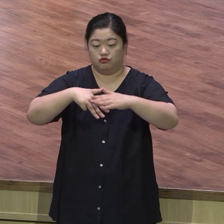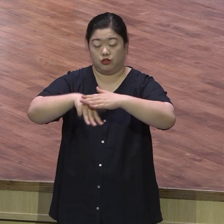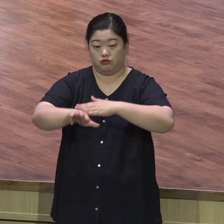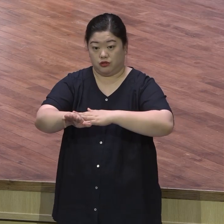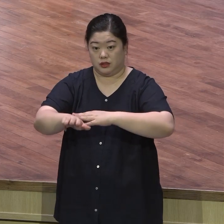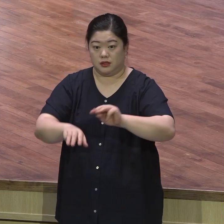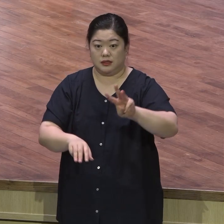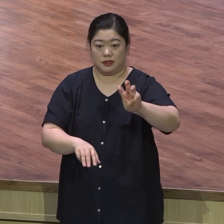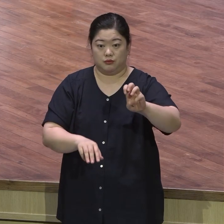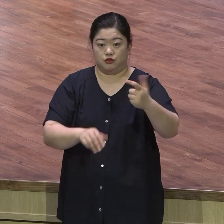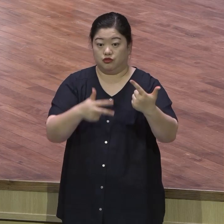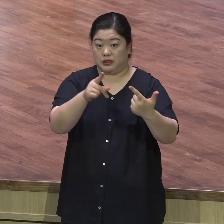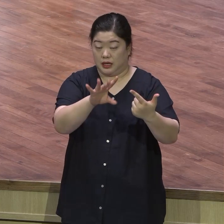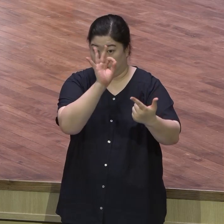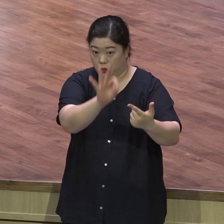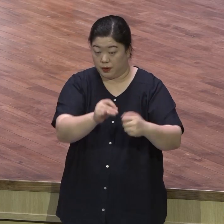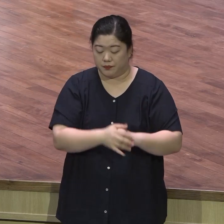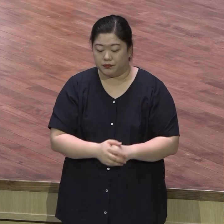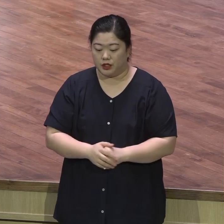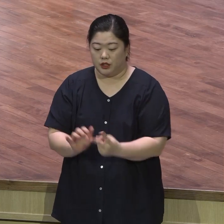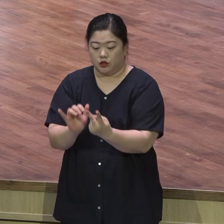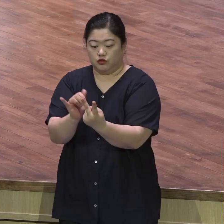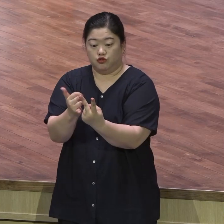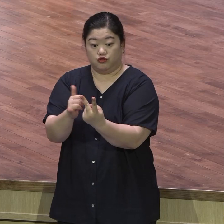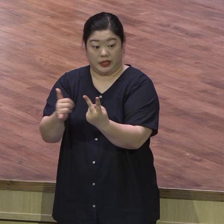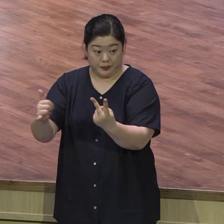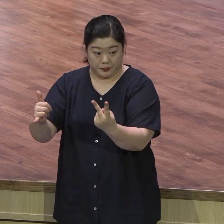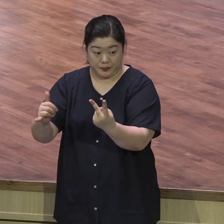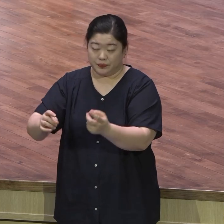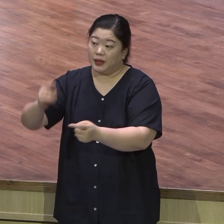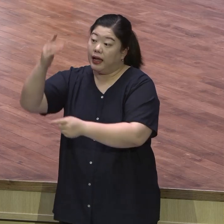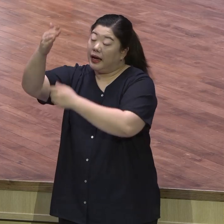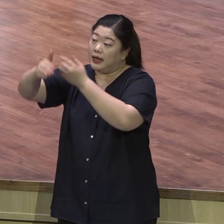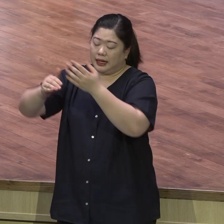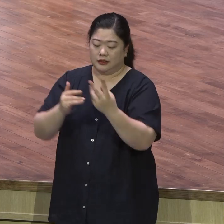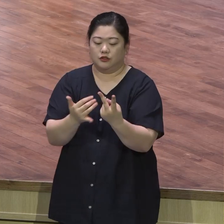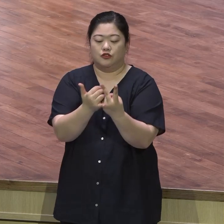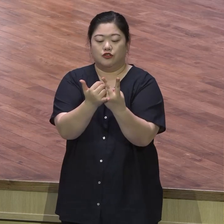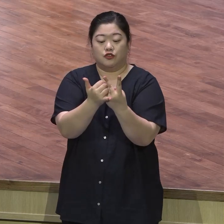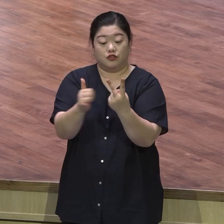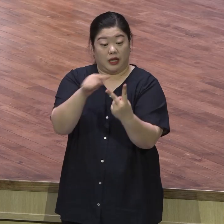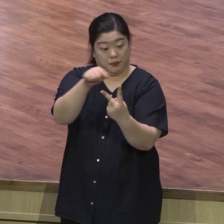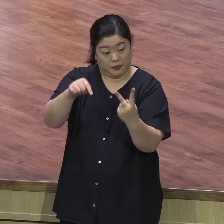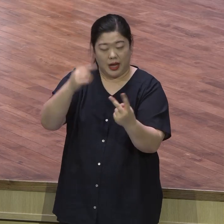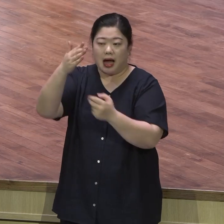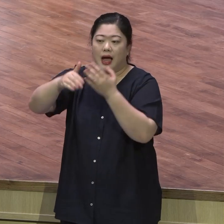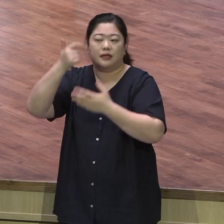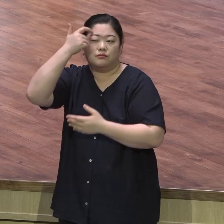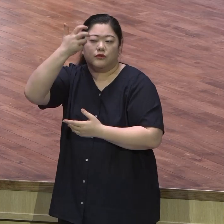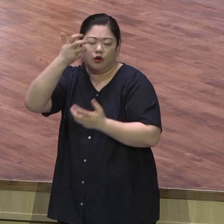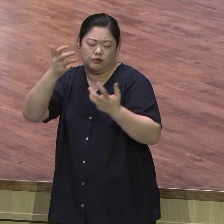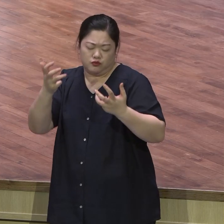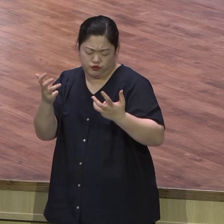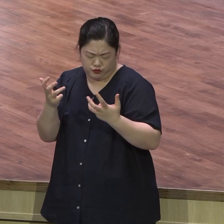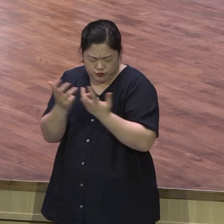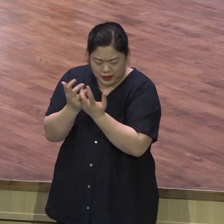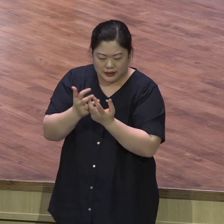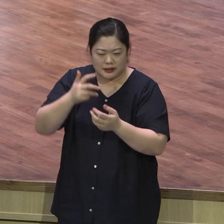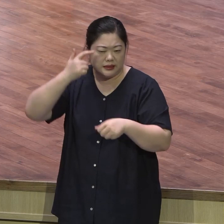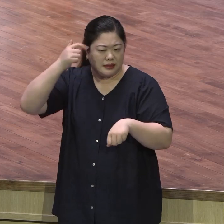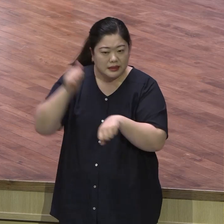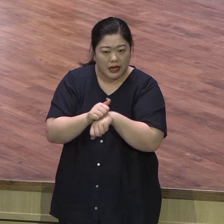부살렐과 오올리압에게 하나님의 영을 충만하게 하여 지혜와 총명과 지식으로